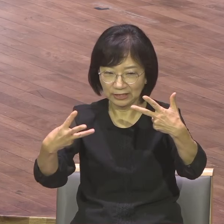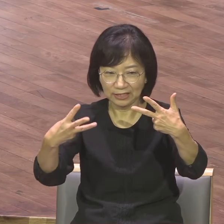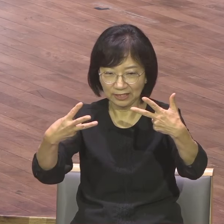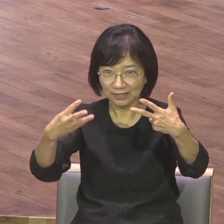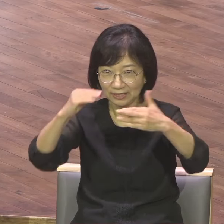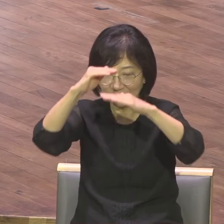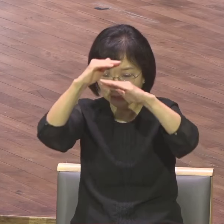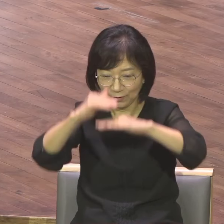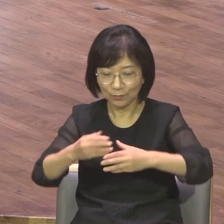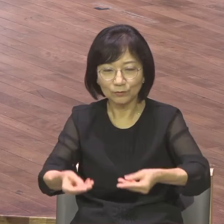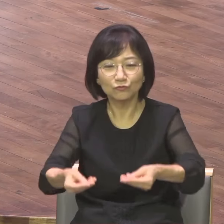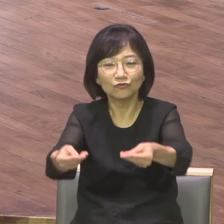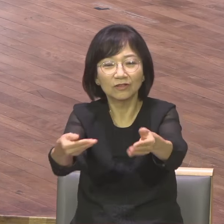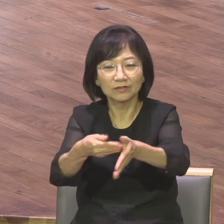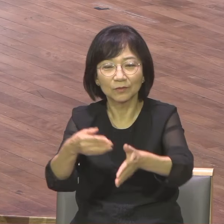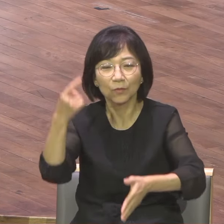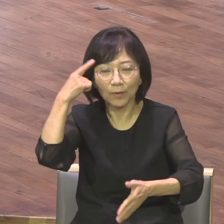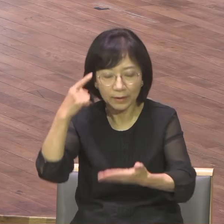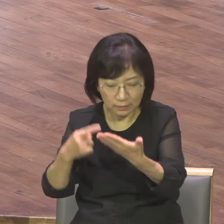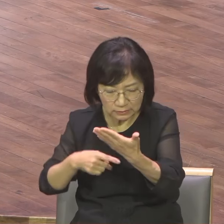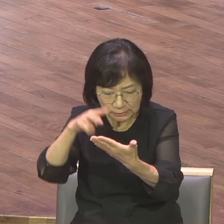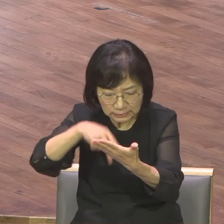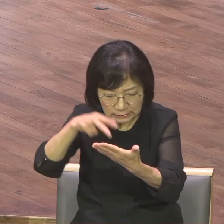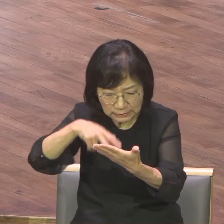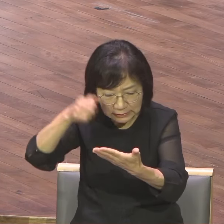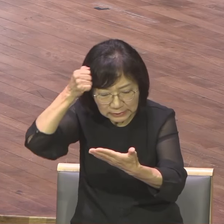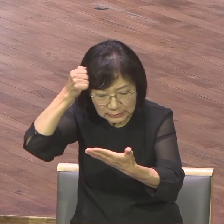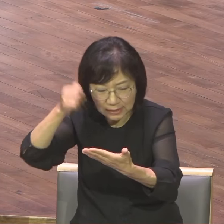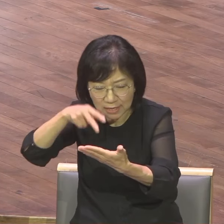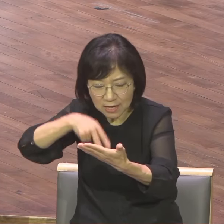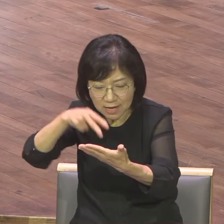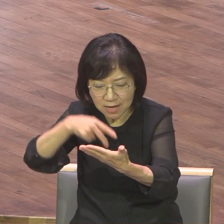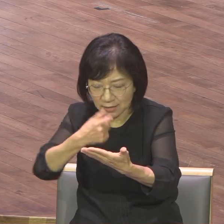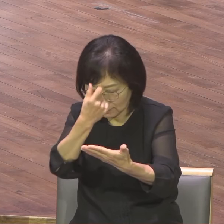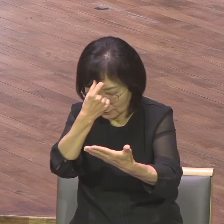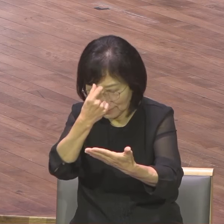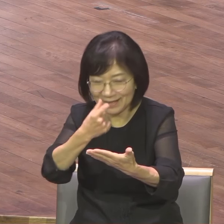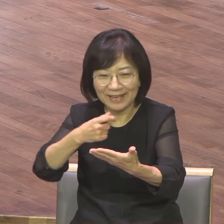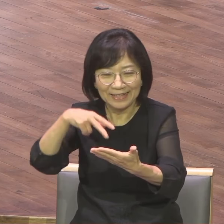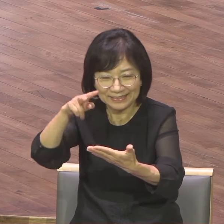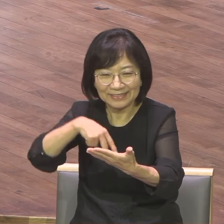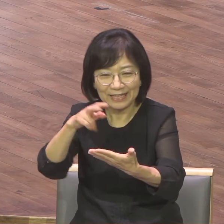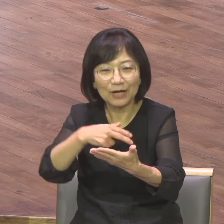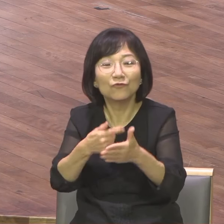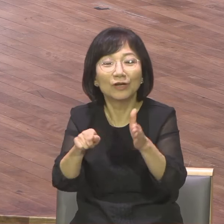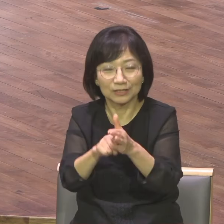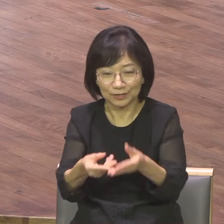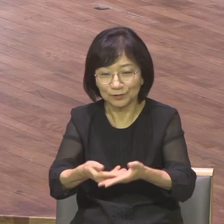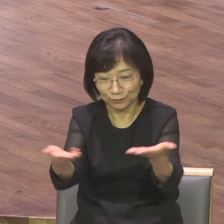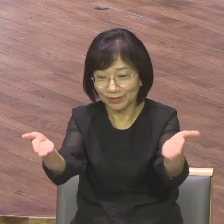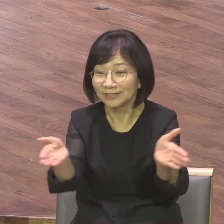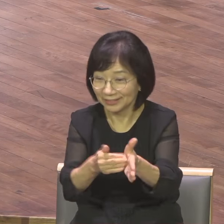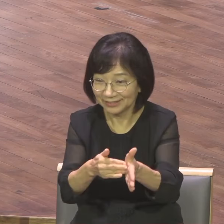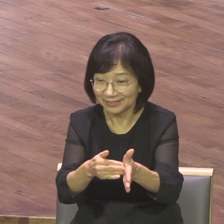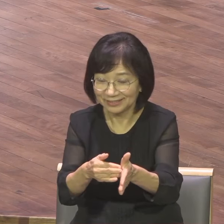그거 24 하시라고. 여정 24, 망대 24, 여정 25,